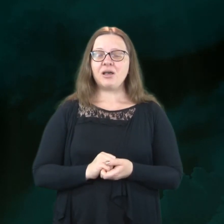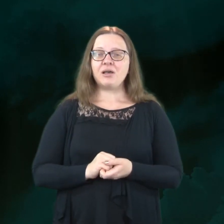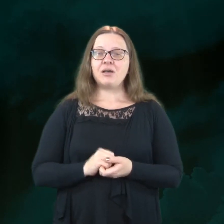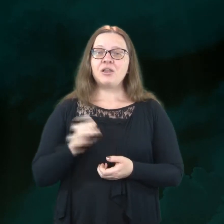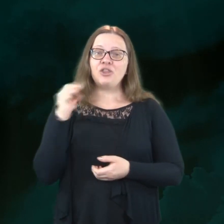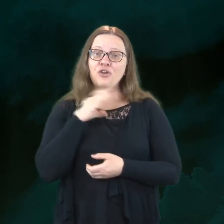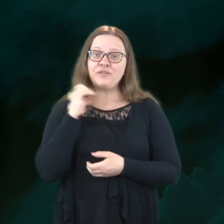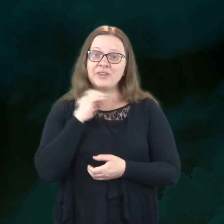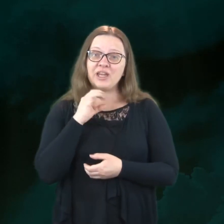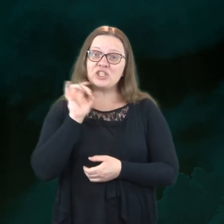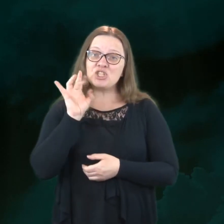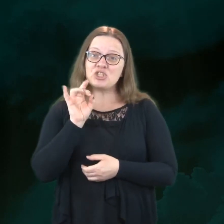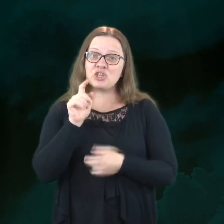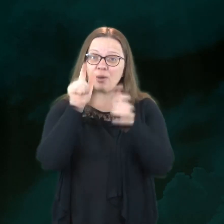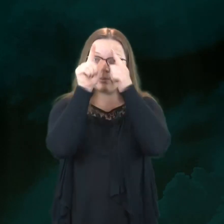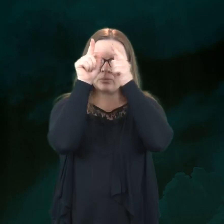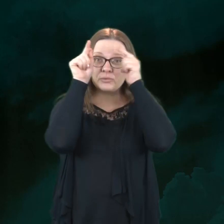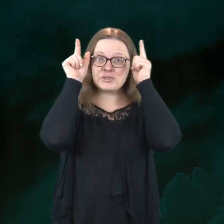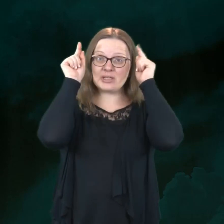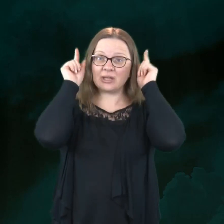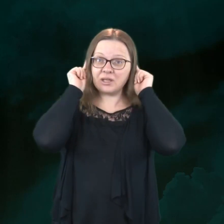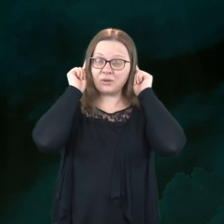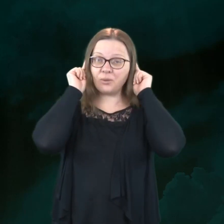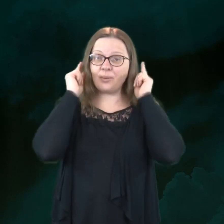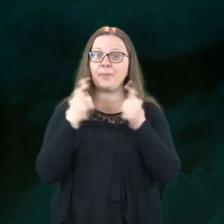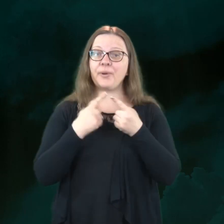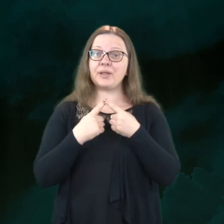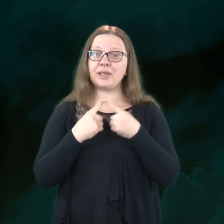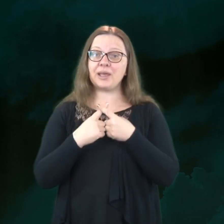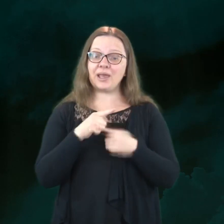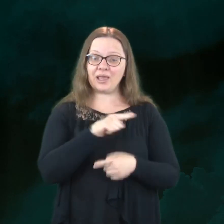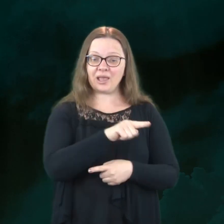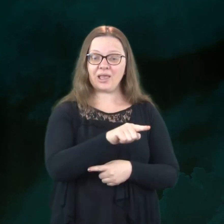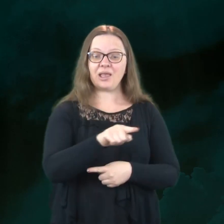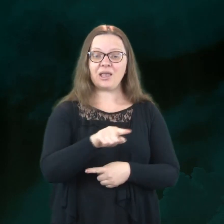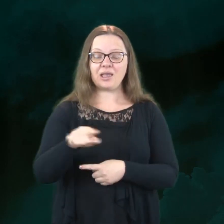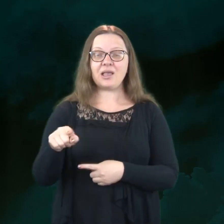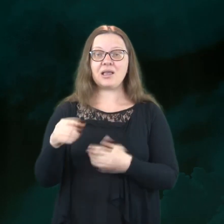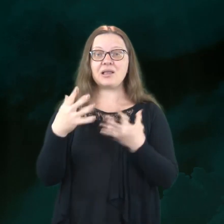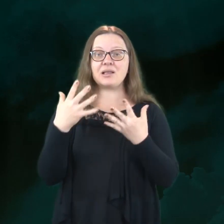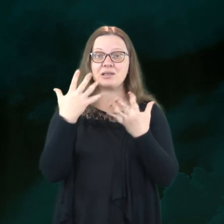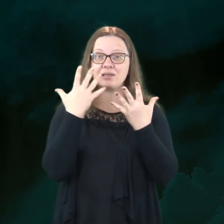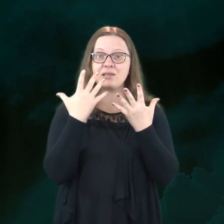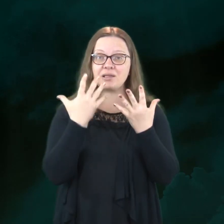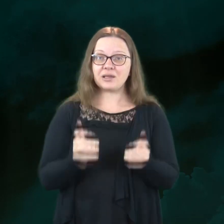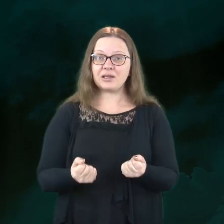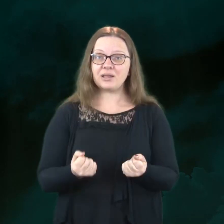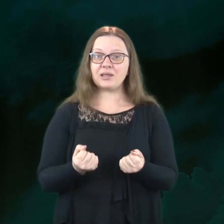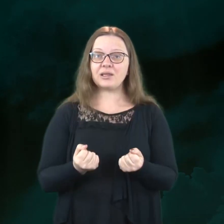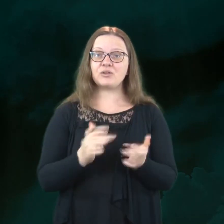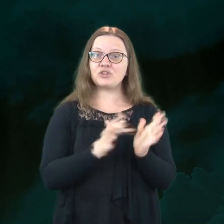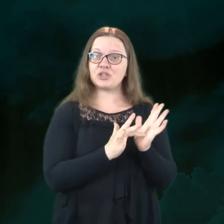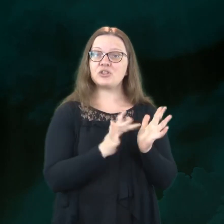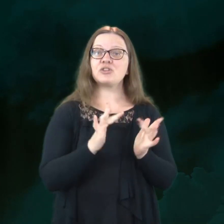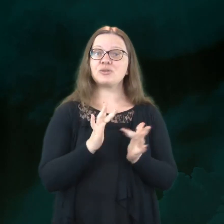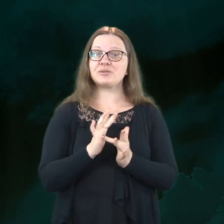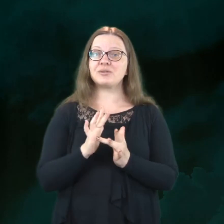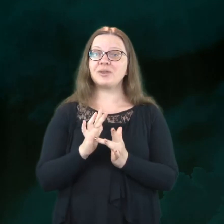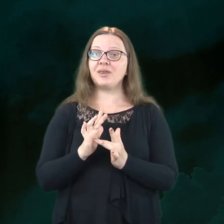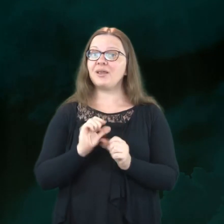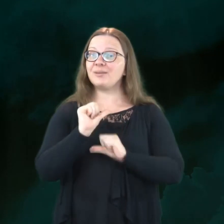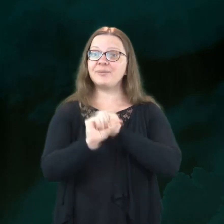né? E quando eles creram no Senhor Jesus, eles se tornaram a igreja